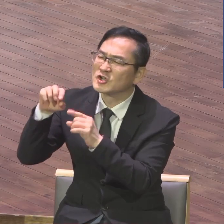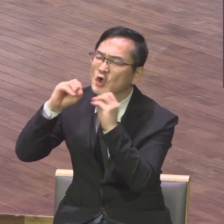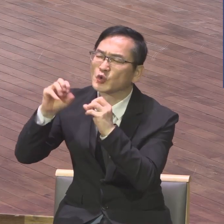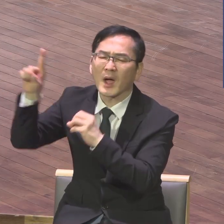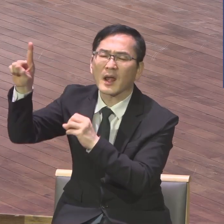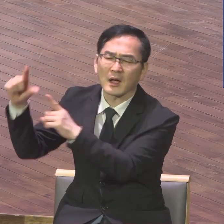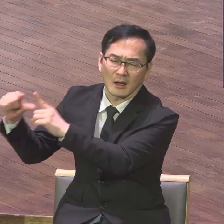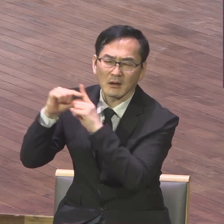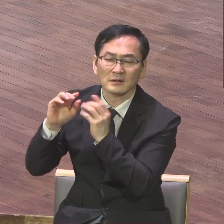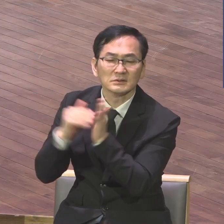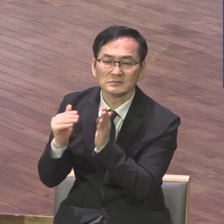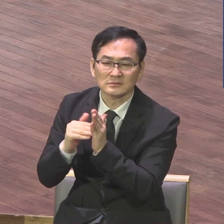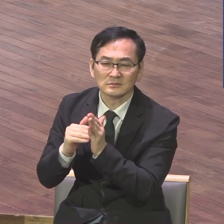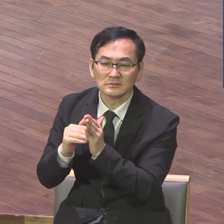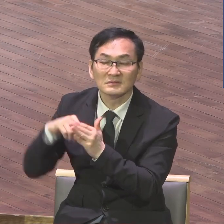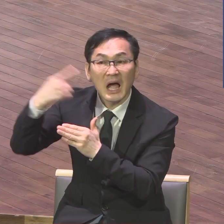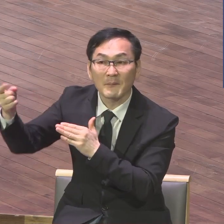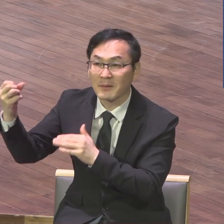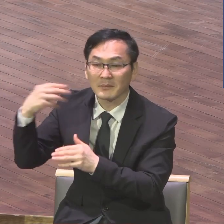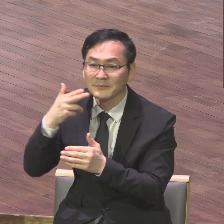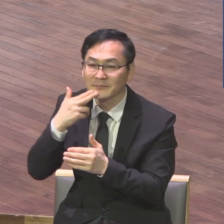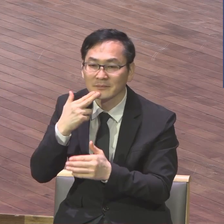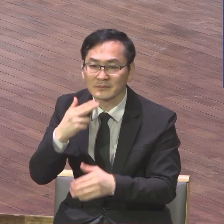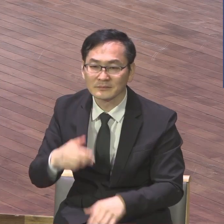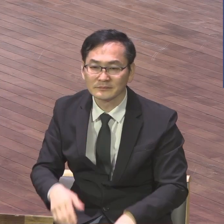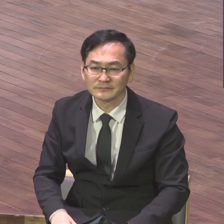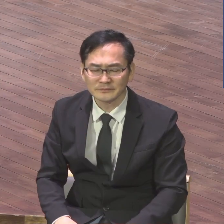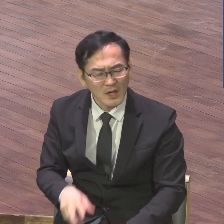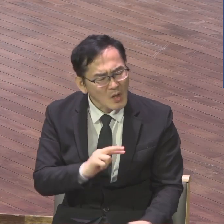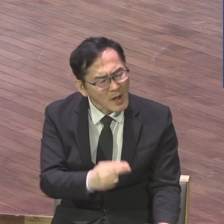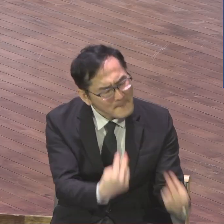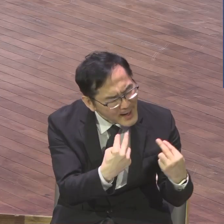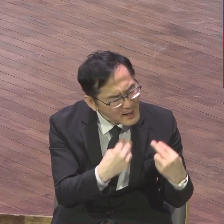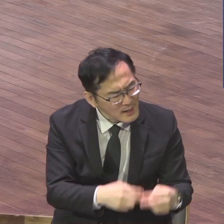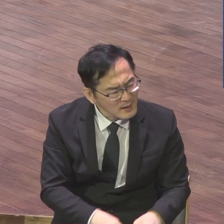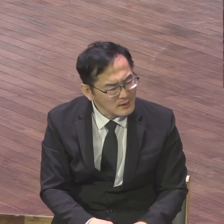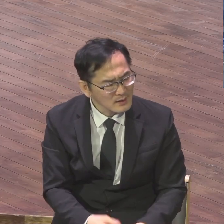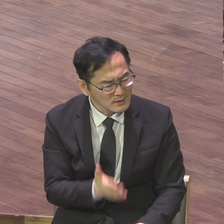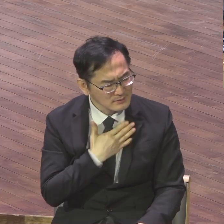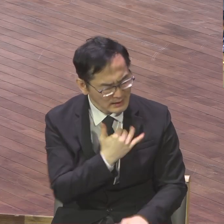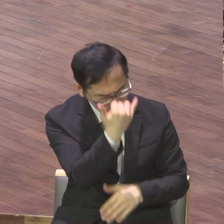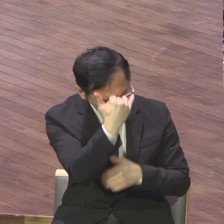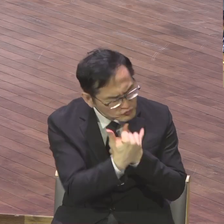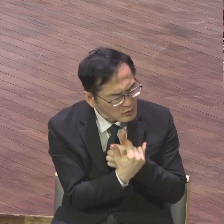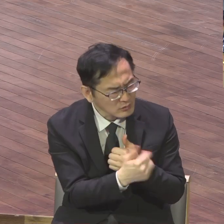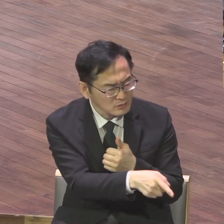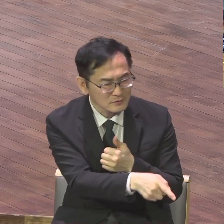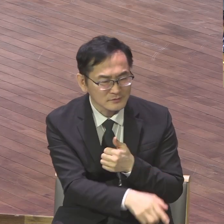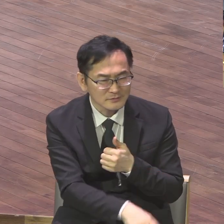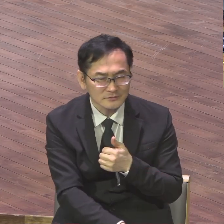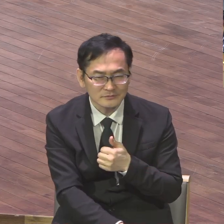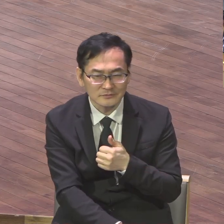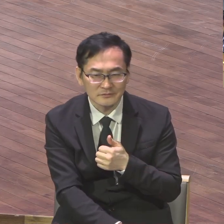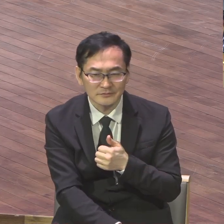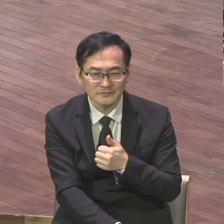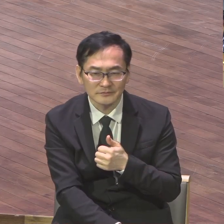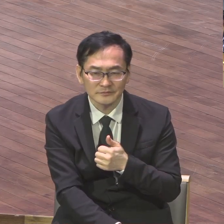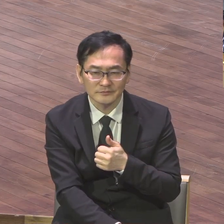하나님께서 원하시는 건 뭐야? 너는 나만 쳐다봐라. 나를 위해서 살아라. 이 영적